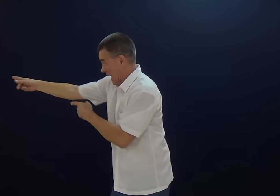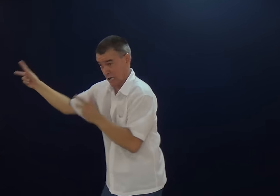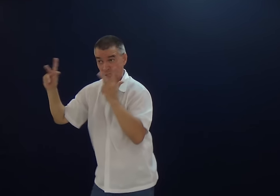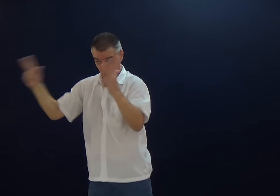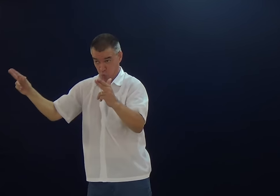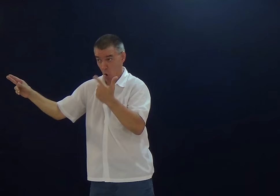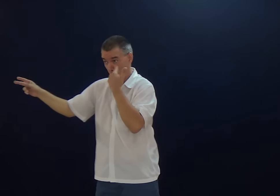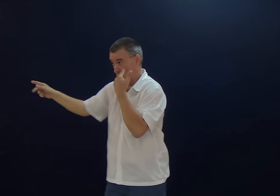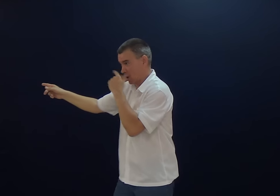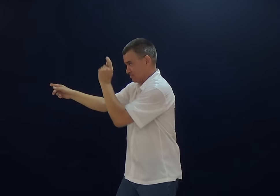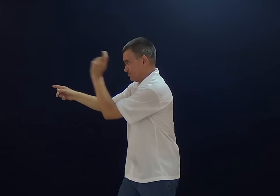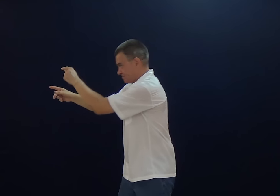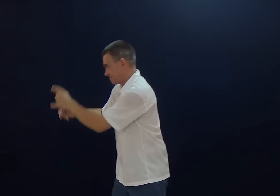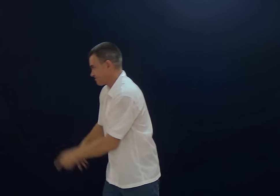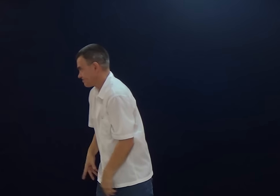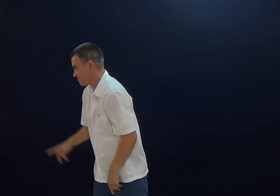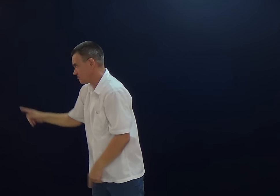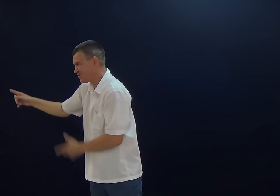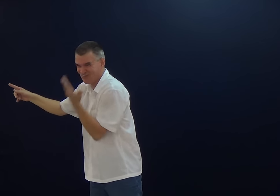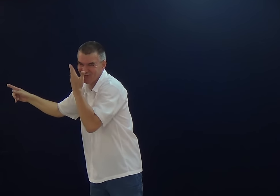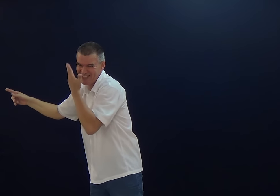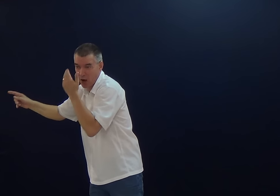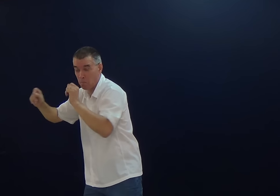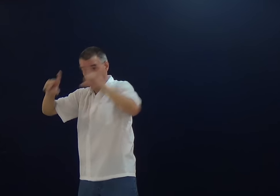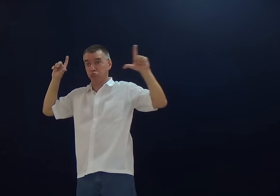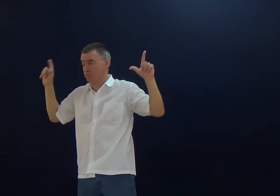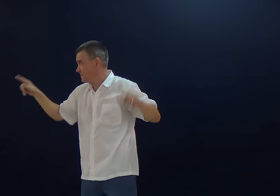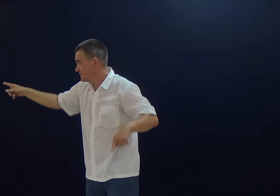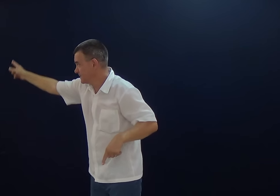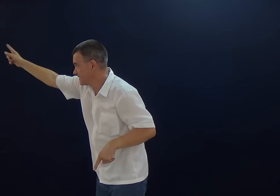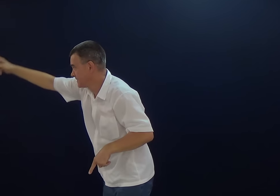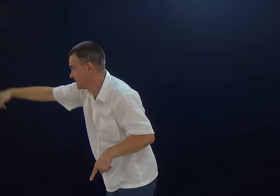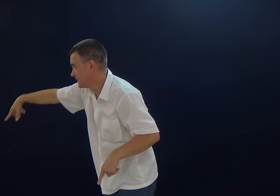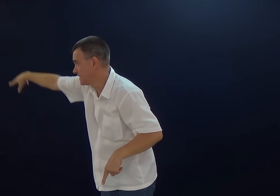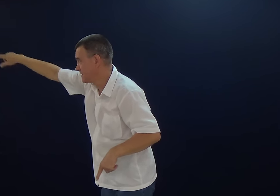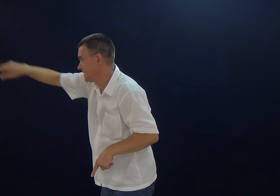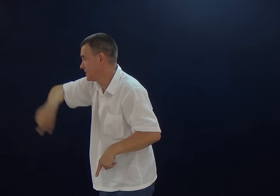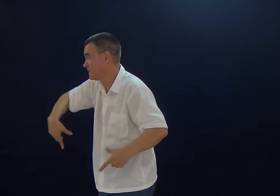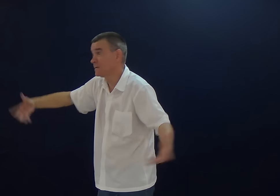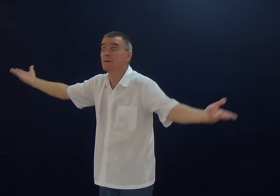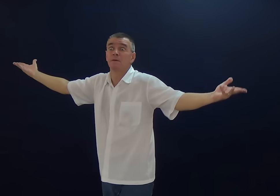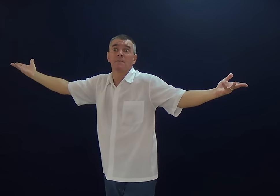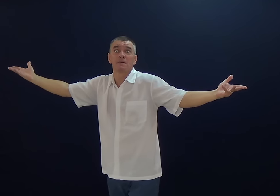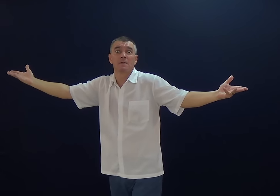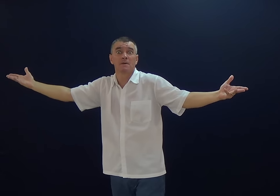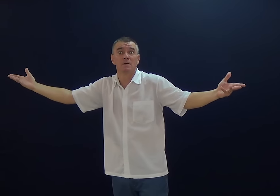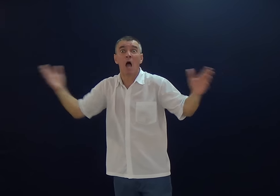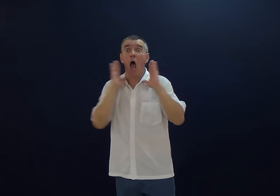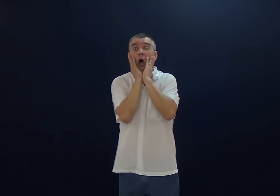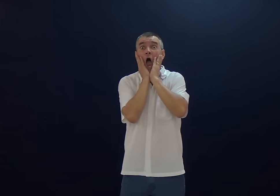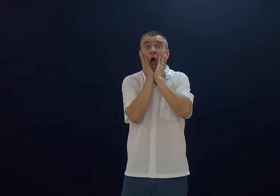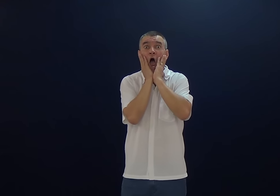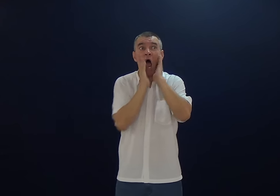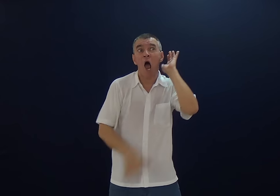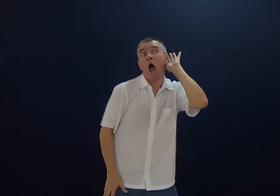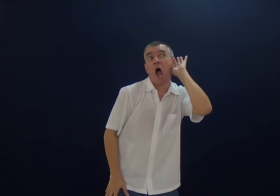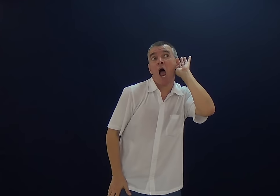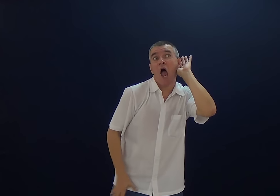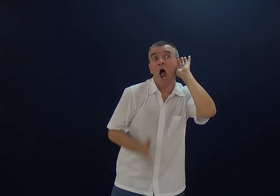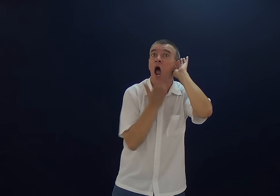olha ali pode clicar mais uma vez olha só